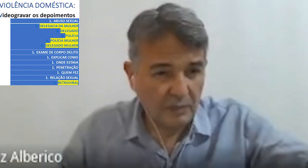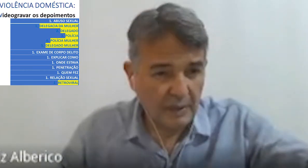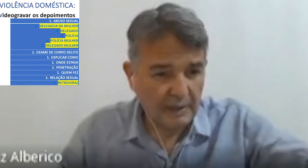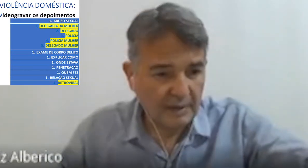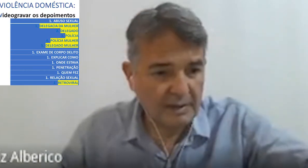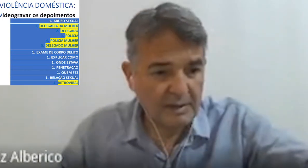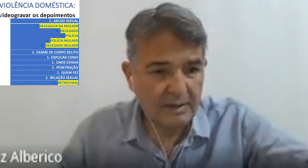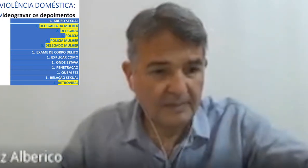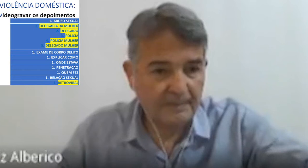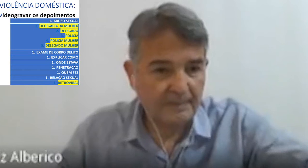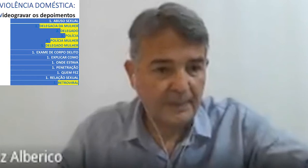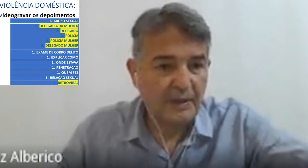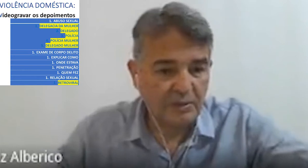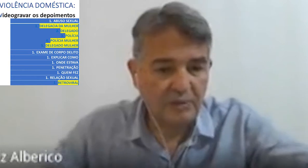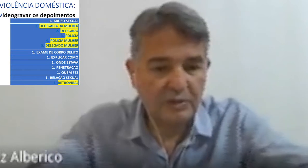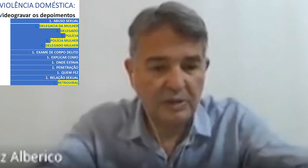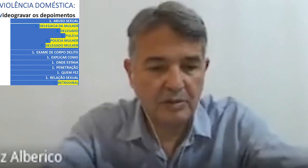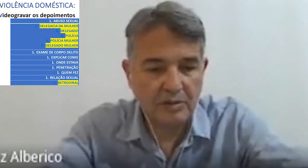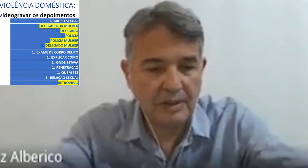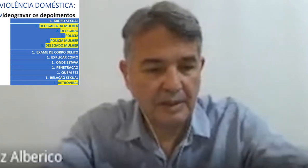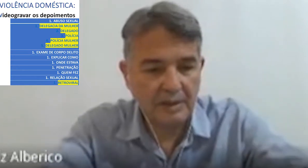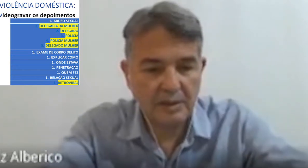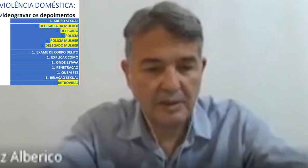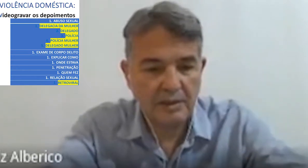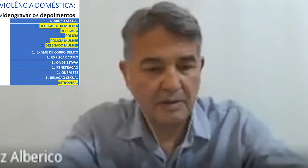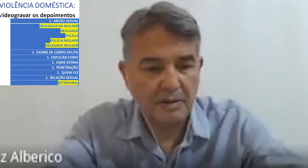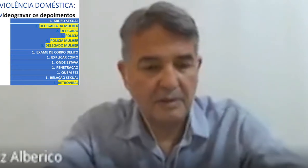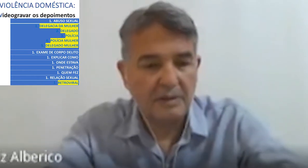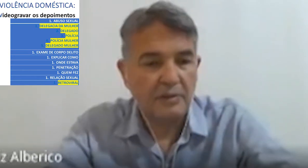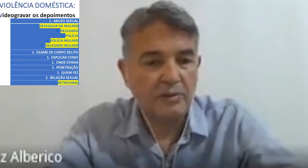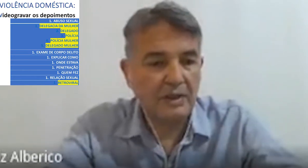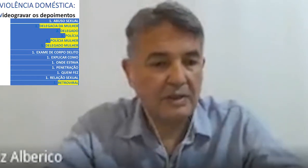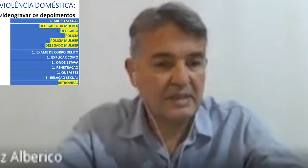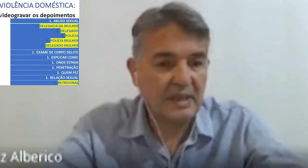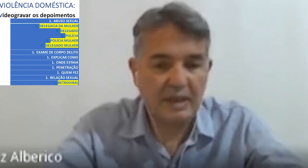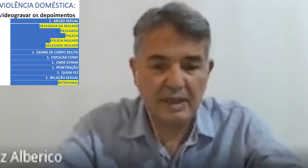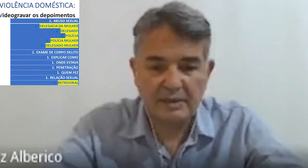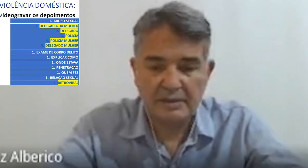da transa. Então já vou ter que colocar aqui o transar,